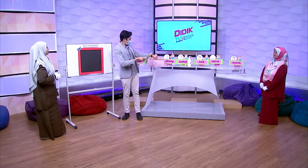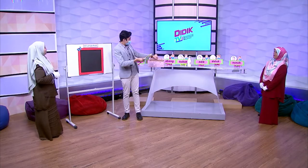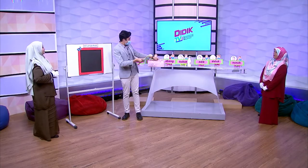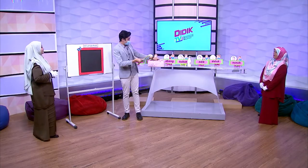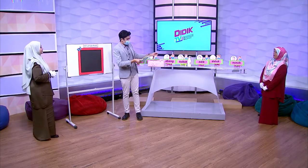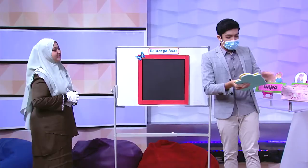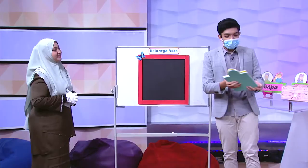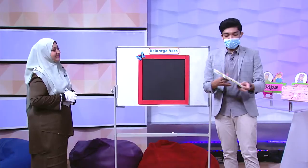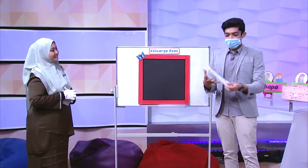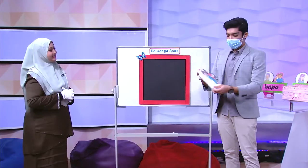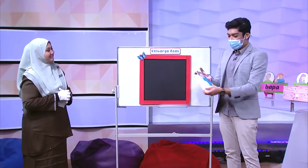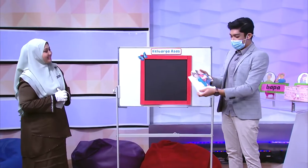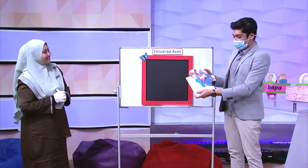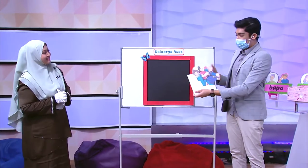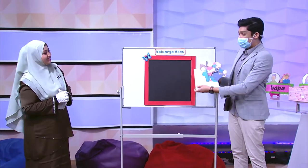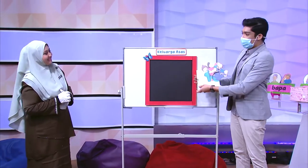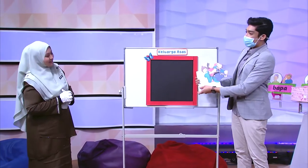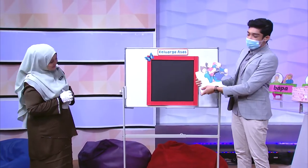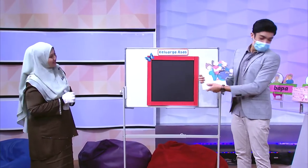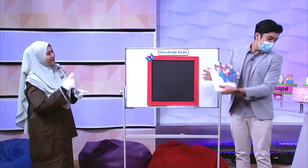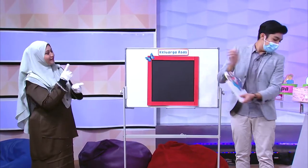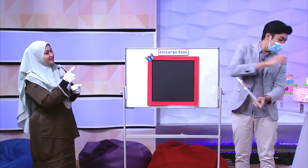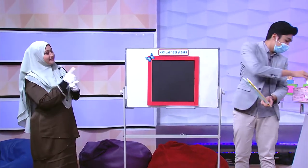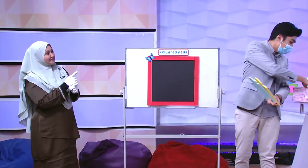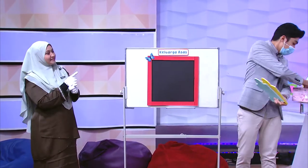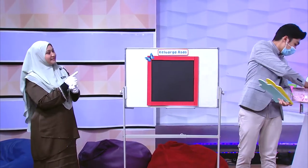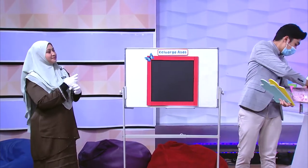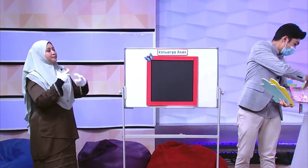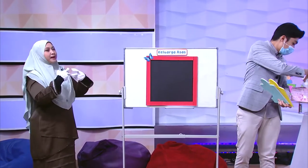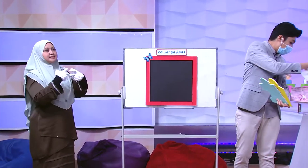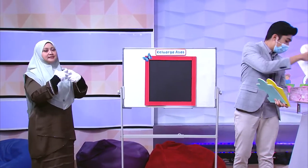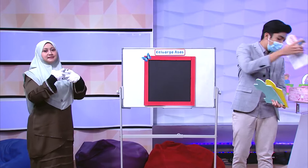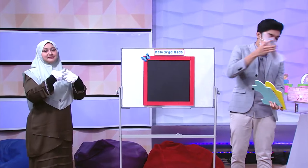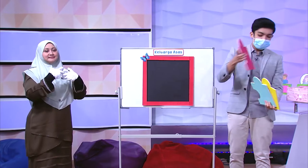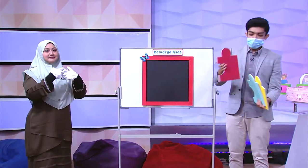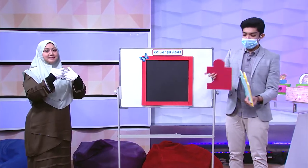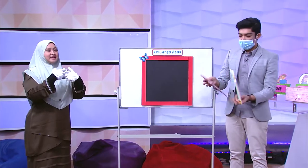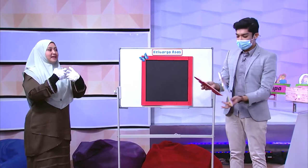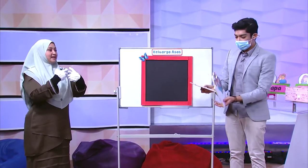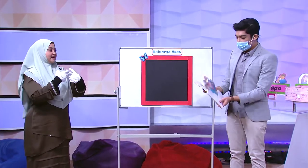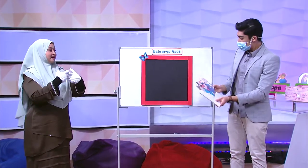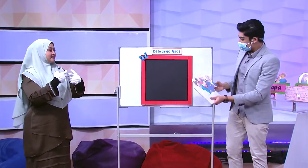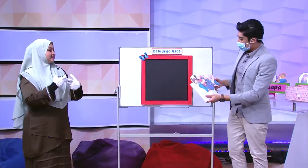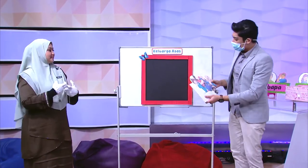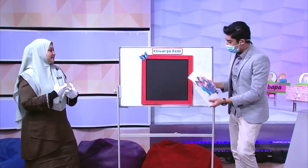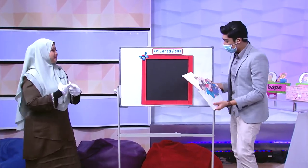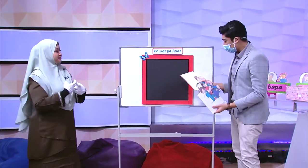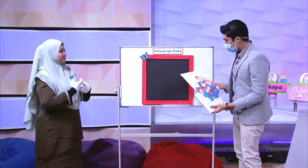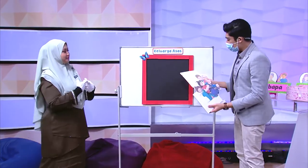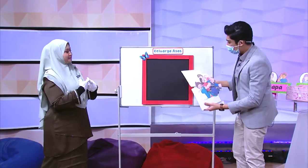kalau kita lihat di sini ada puzzle Skeleton Hazel Oke jadi itu enak masuk